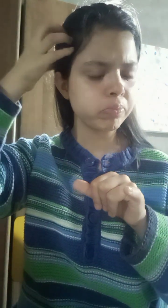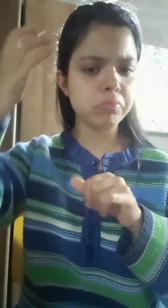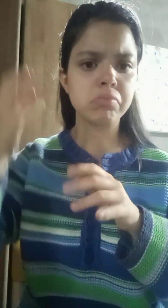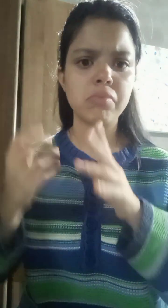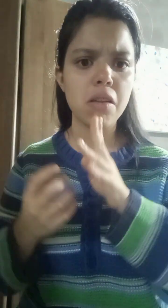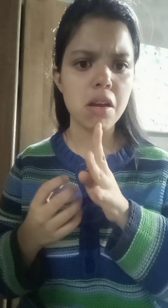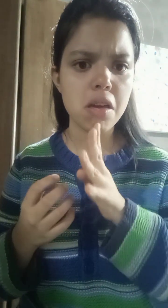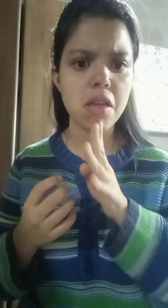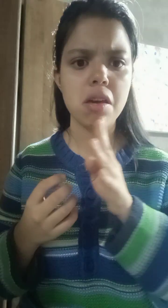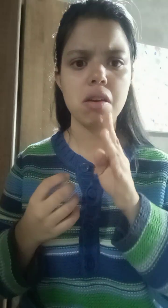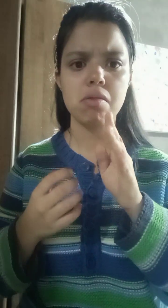de señas.